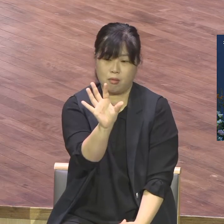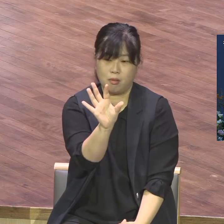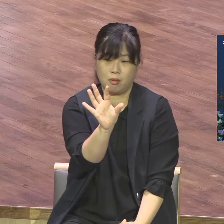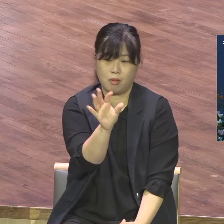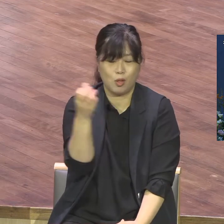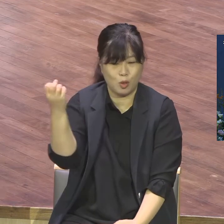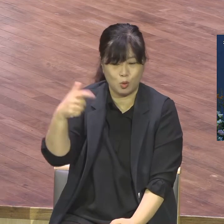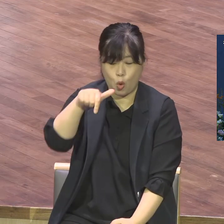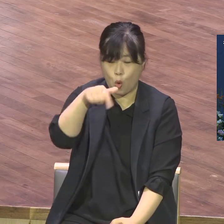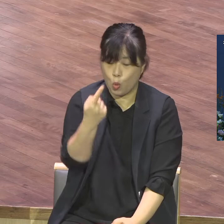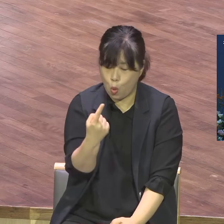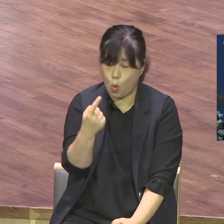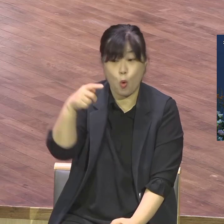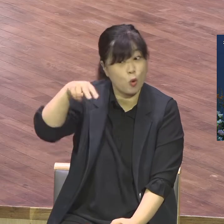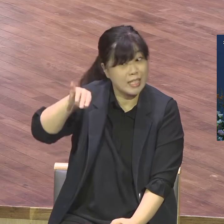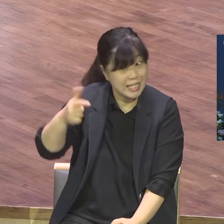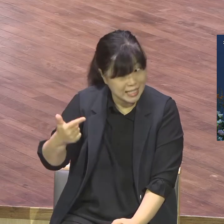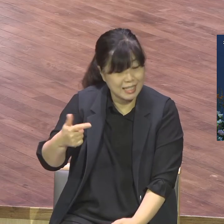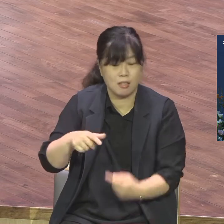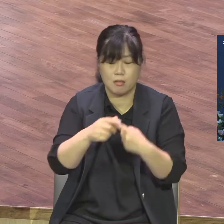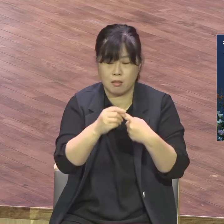고신, 합신,